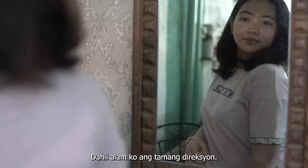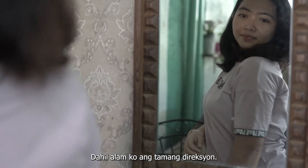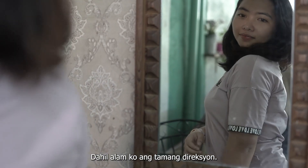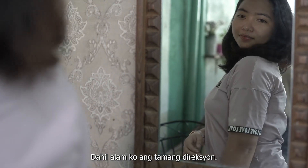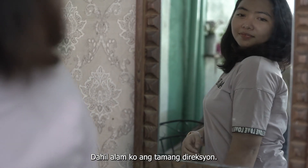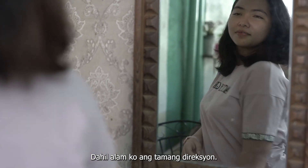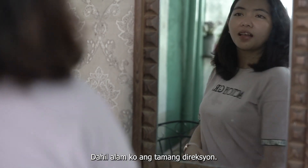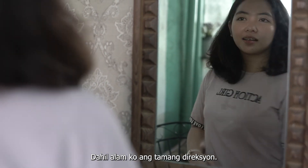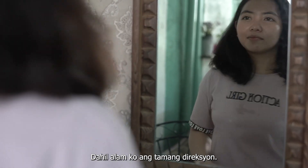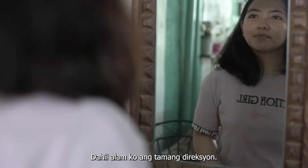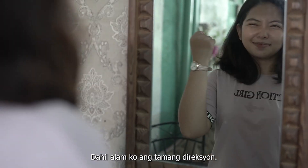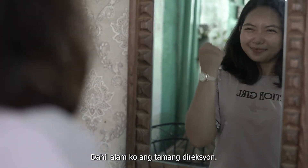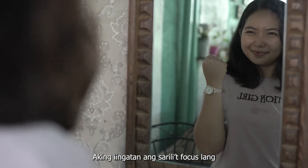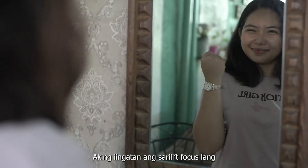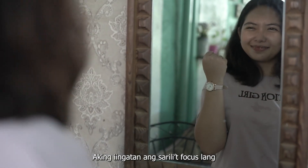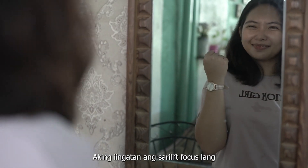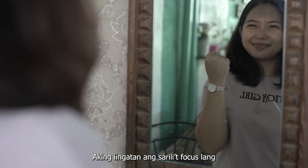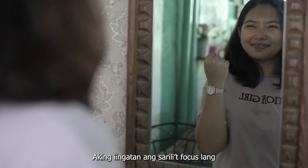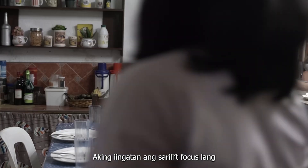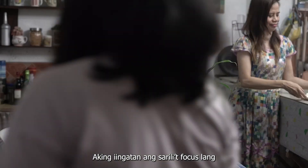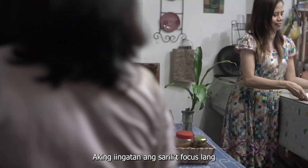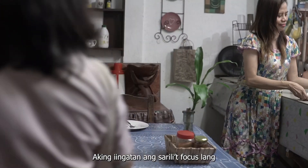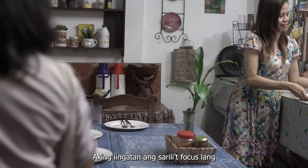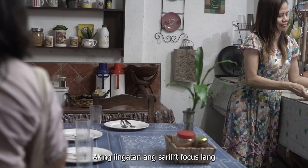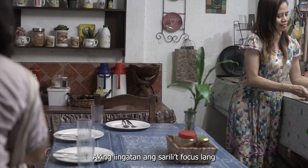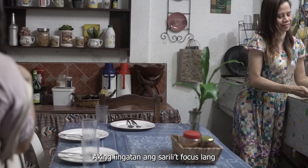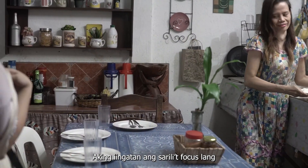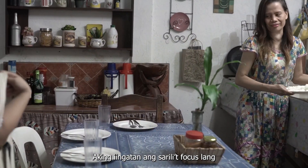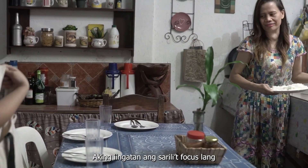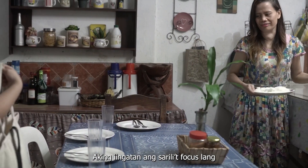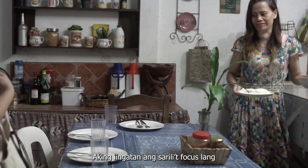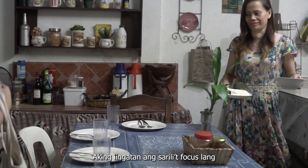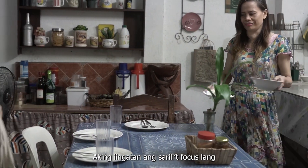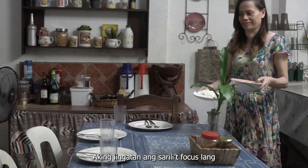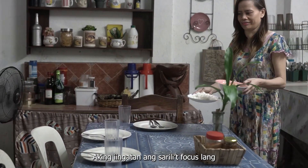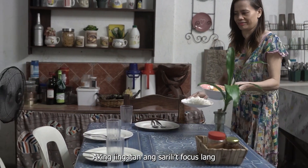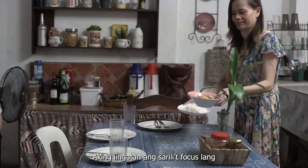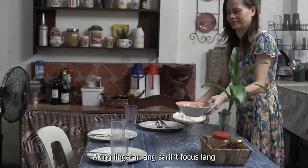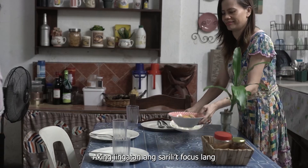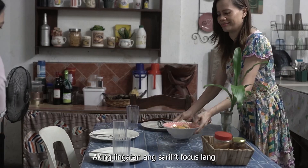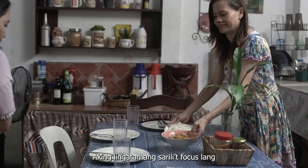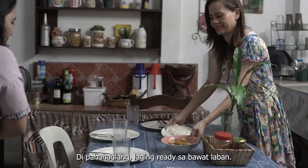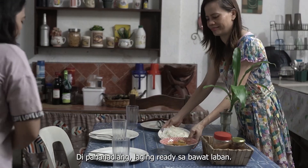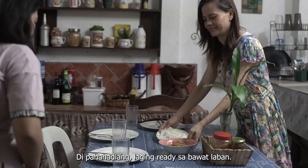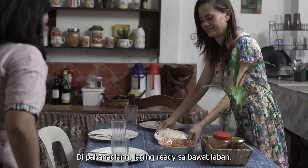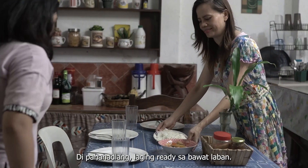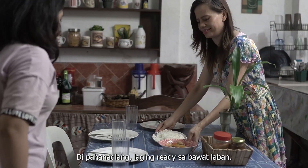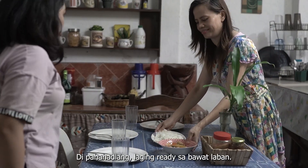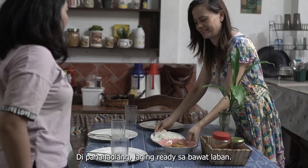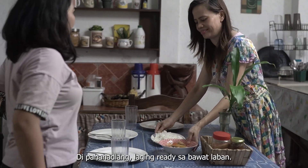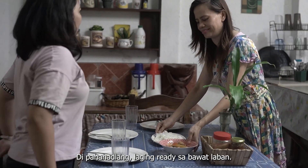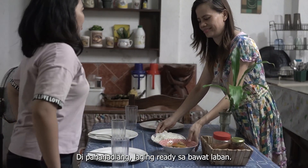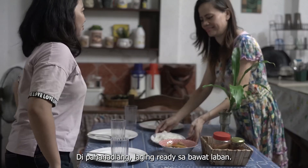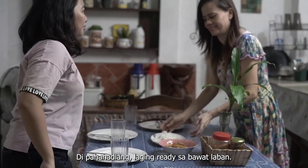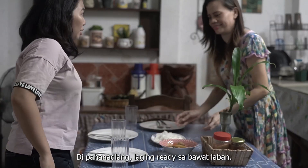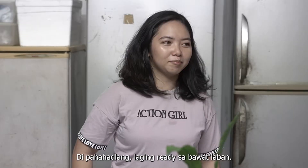tamang direksyon. Aking iingatan ang sarili't focus lang, di pahahad